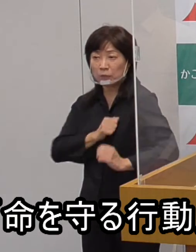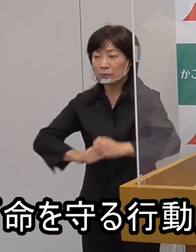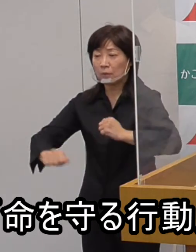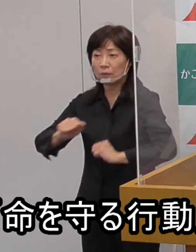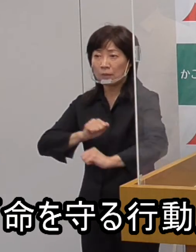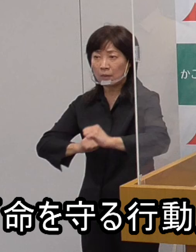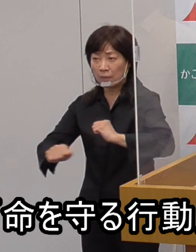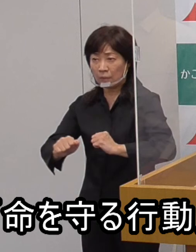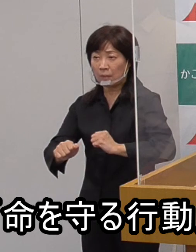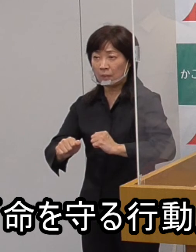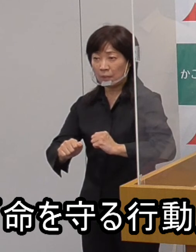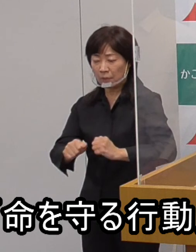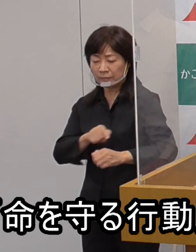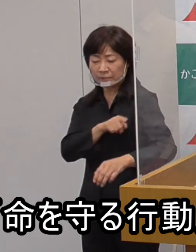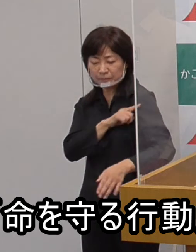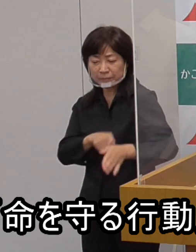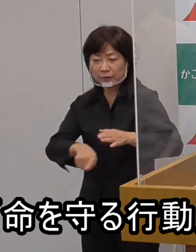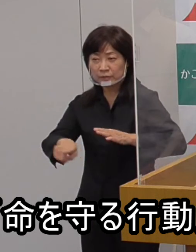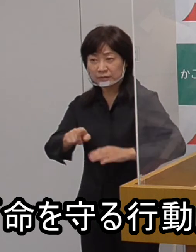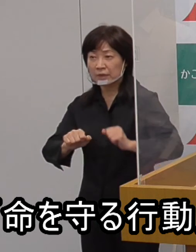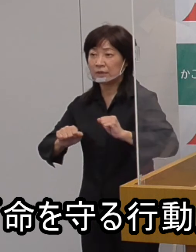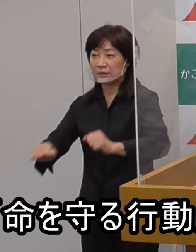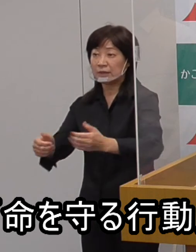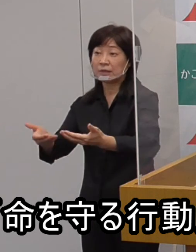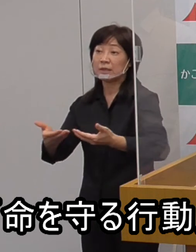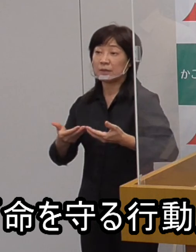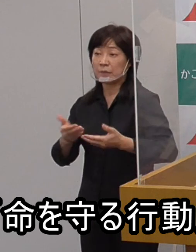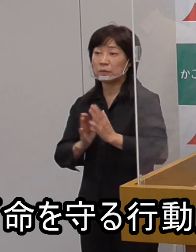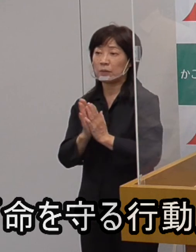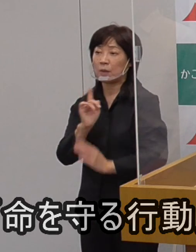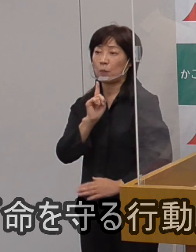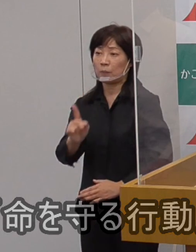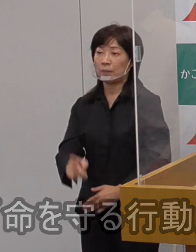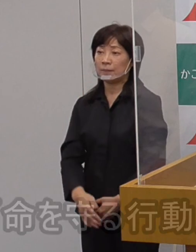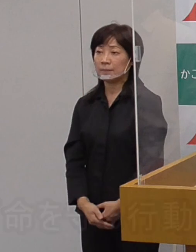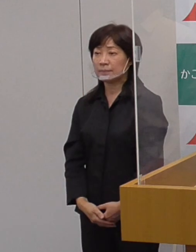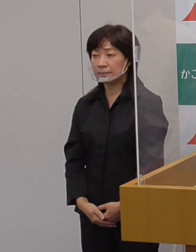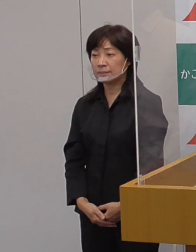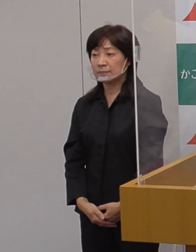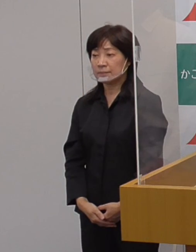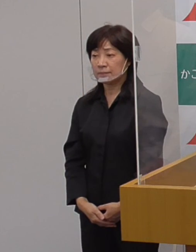を守る行動を最優先に行っていただきますようお願いいたします。